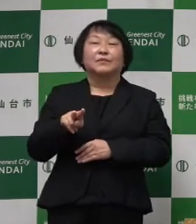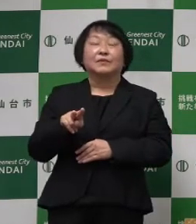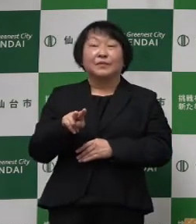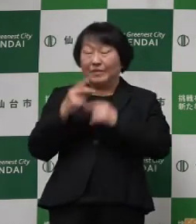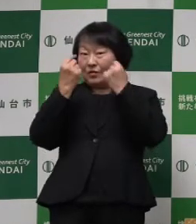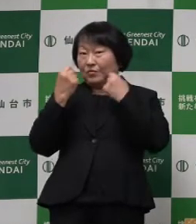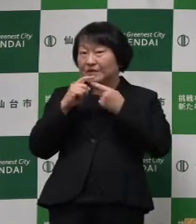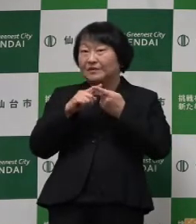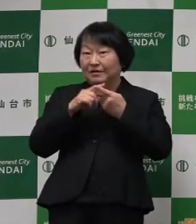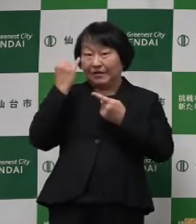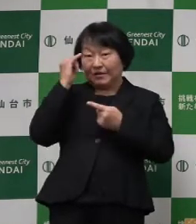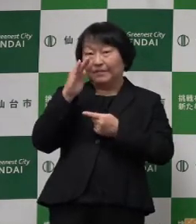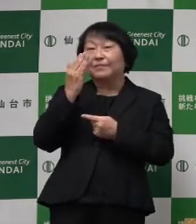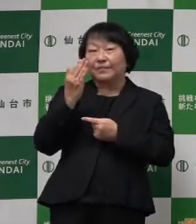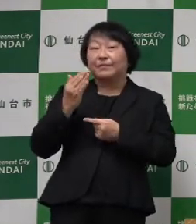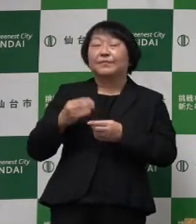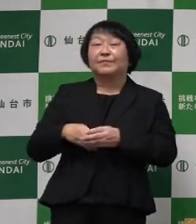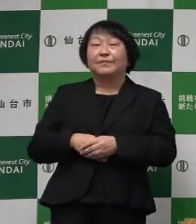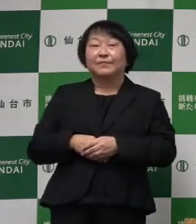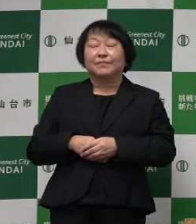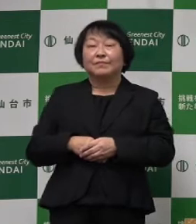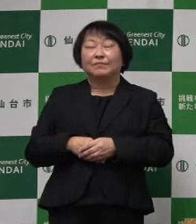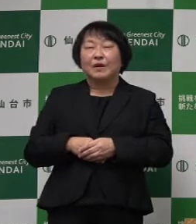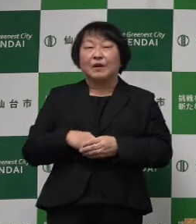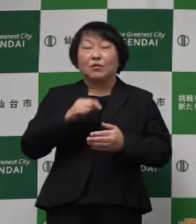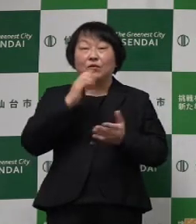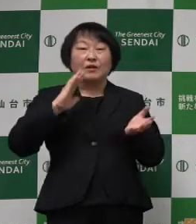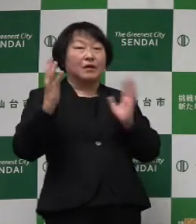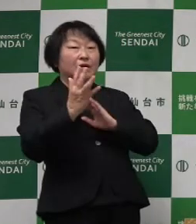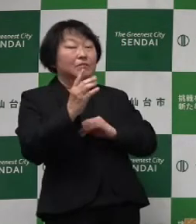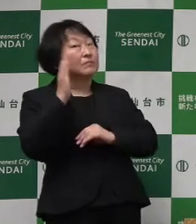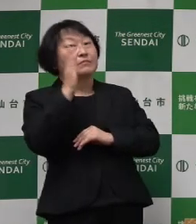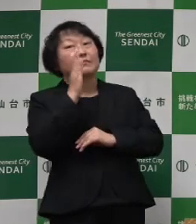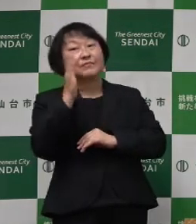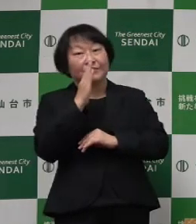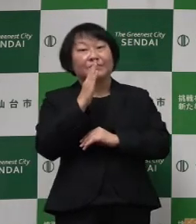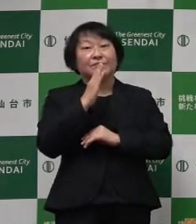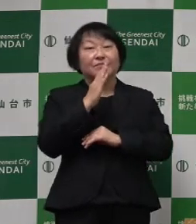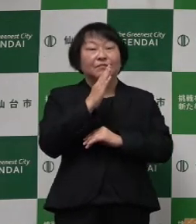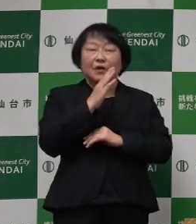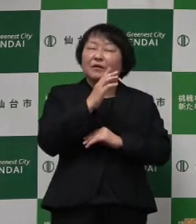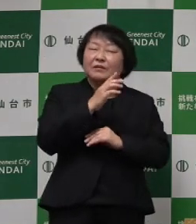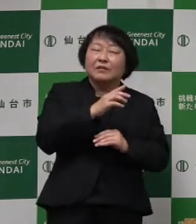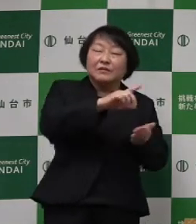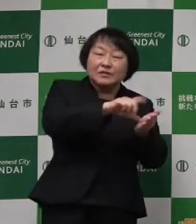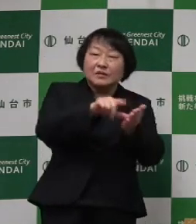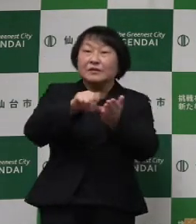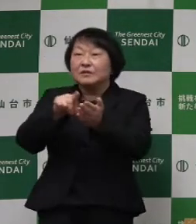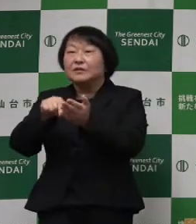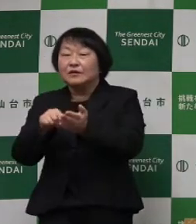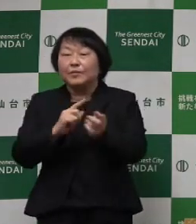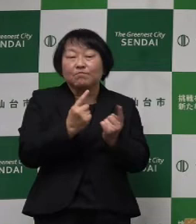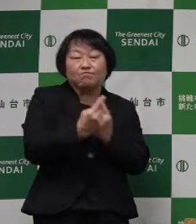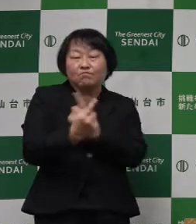人的にですけれども、大きな変化というよりも、もうあちこちで地殻変動が起こっているなという